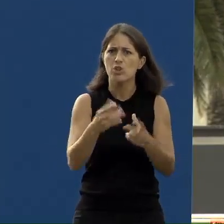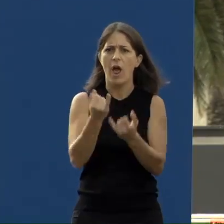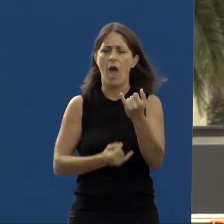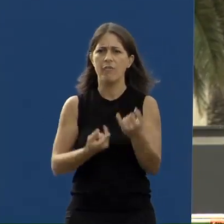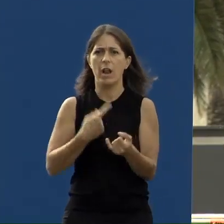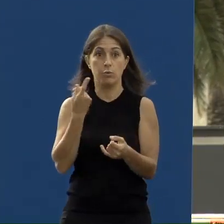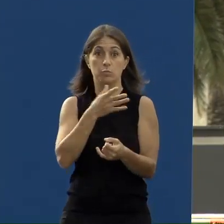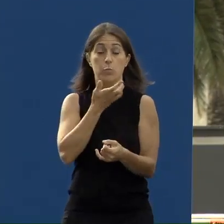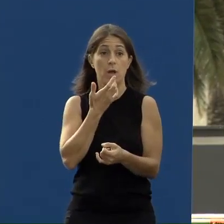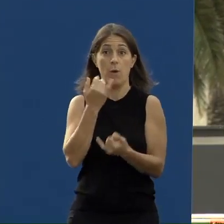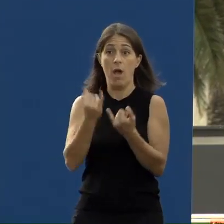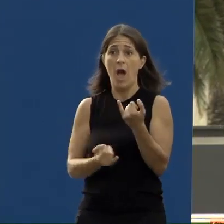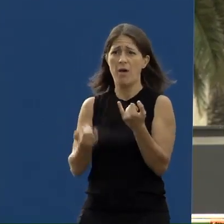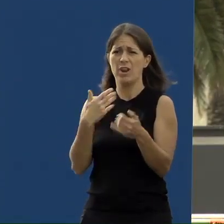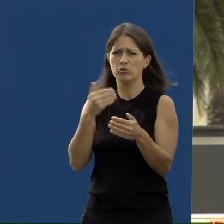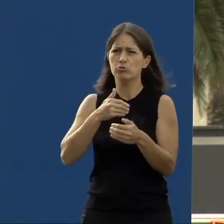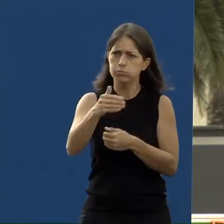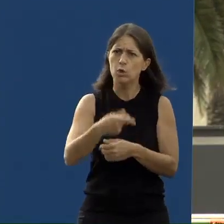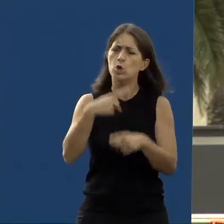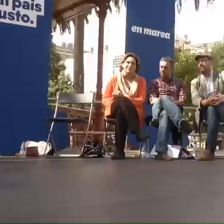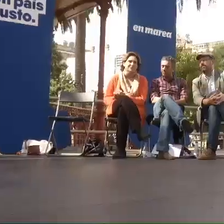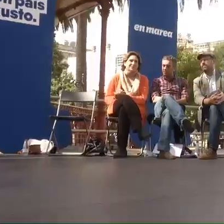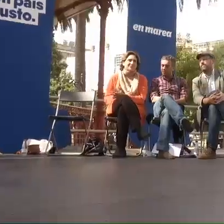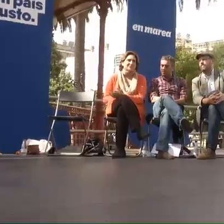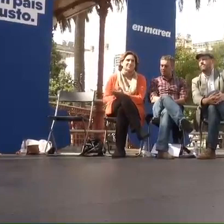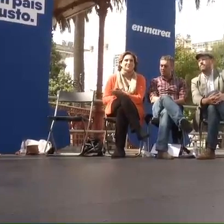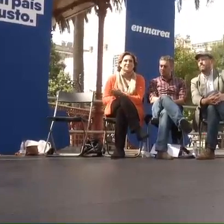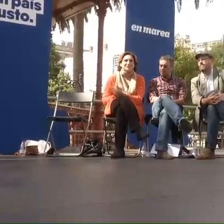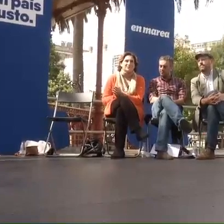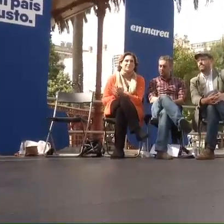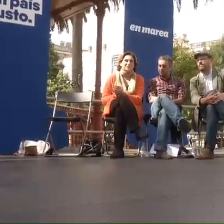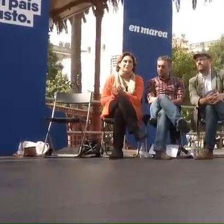municipal, como paso previo ao que faremos na Xunta a partir do día 25.